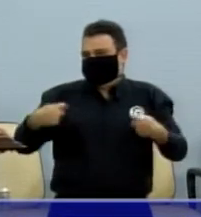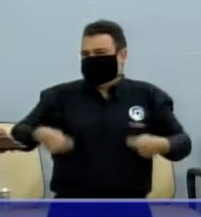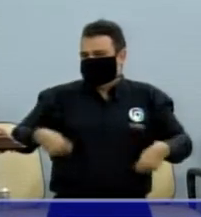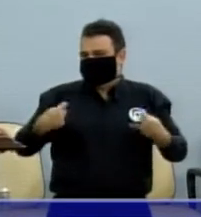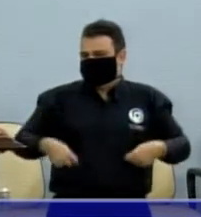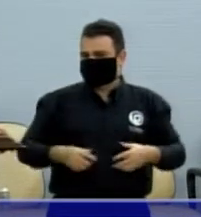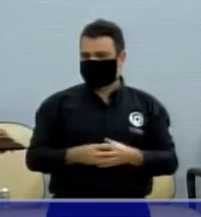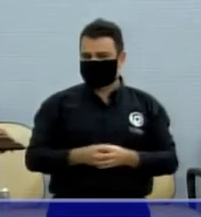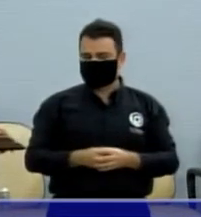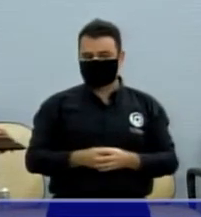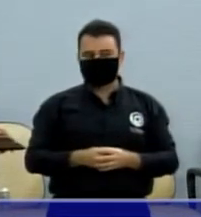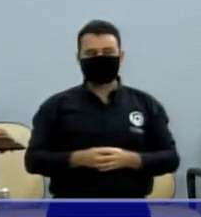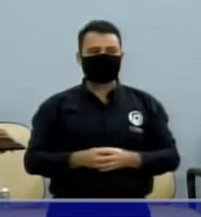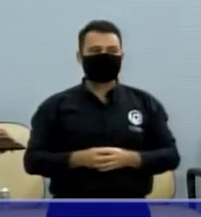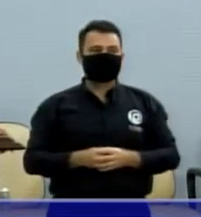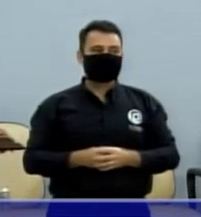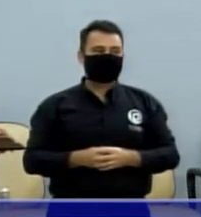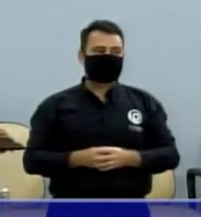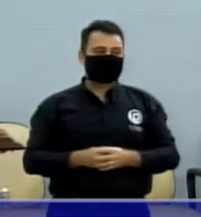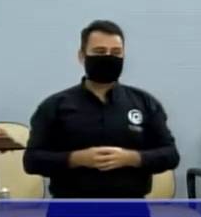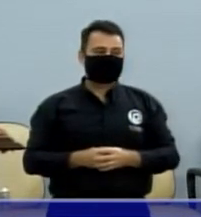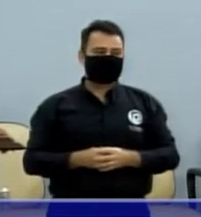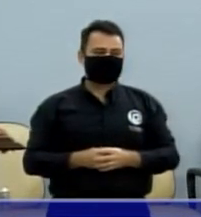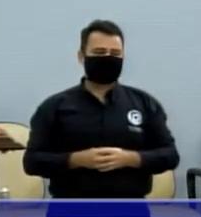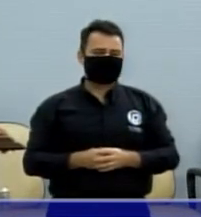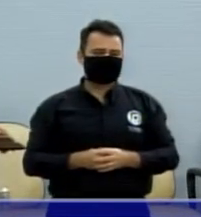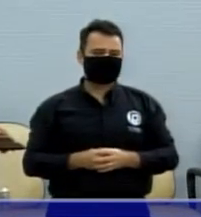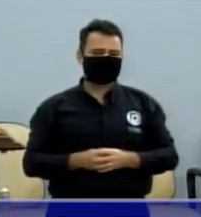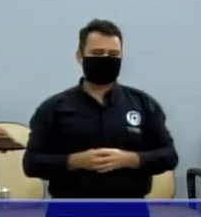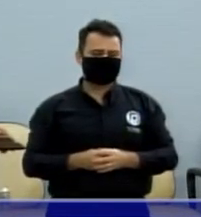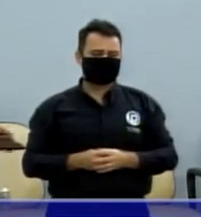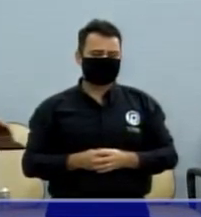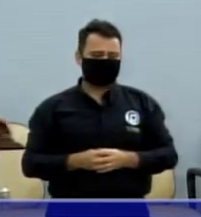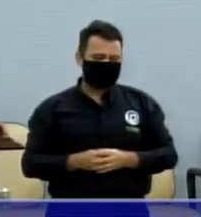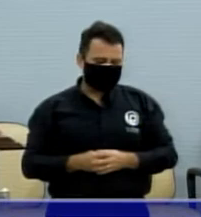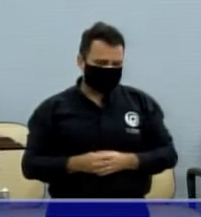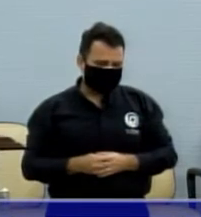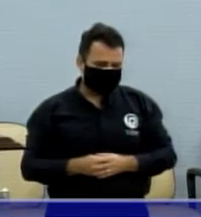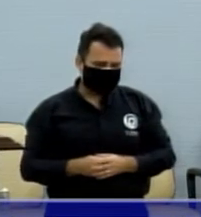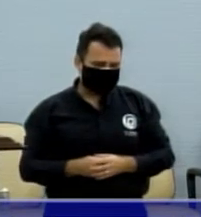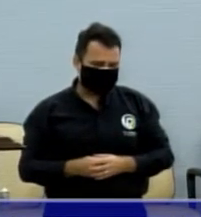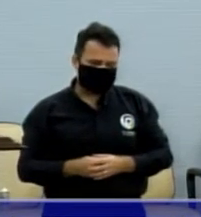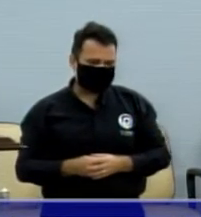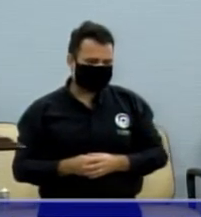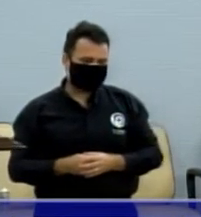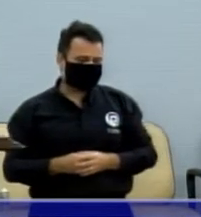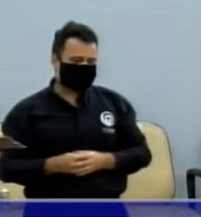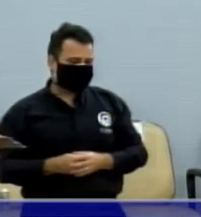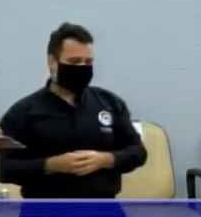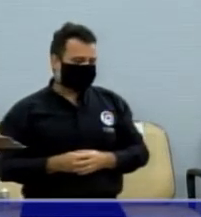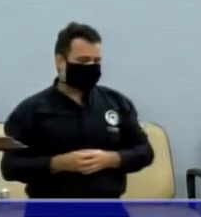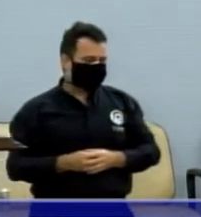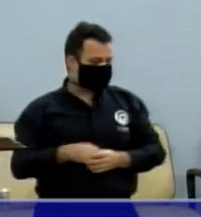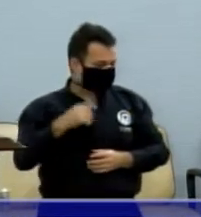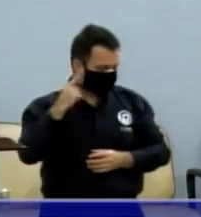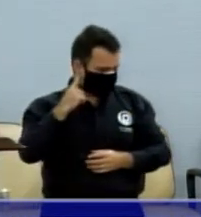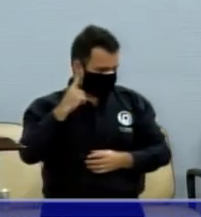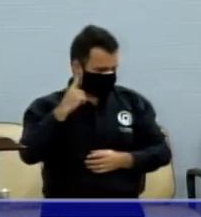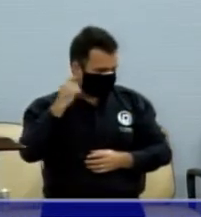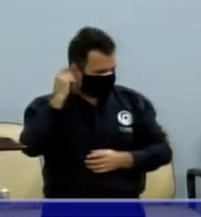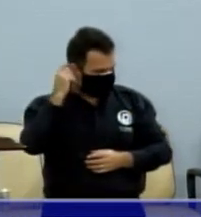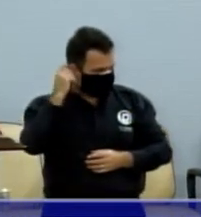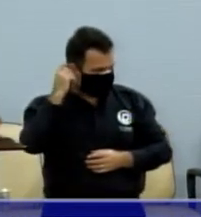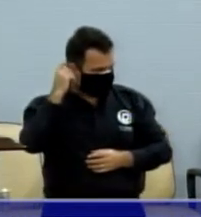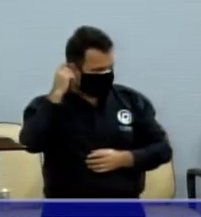todos os vereadores aqui dessa casa, sobre como a obra ia se desenvolver, vereador presidente Pedro Roberto. Então, a princípio, não